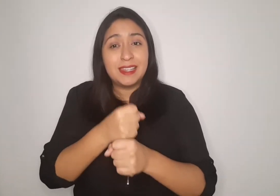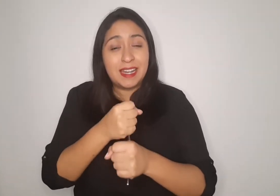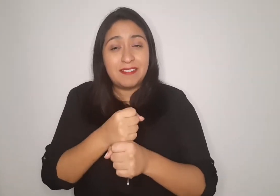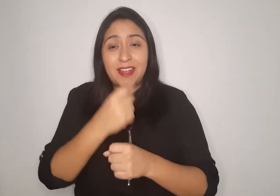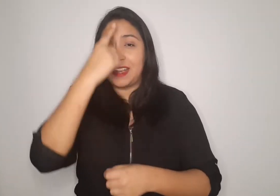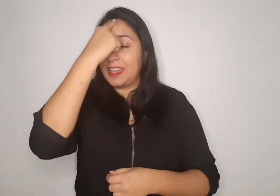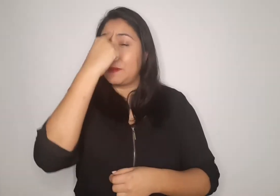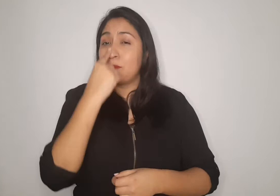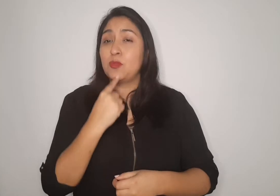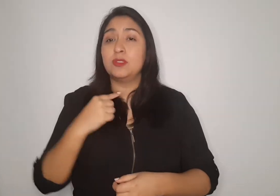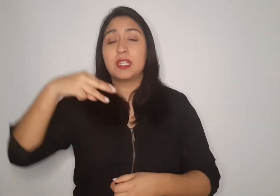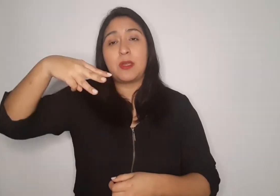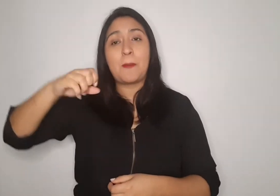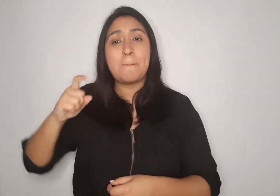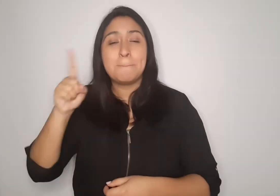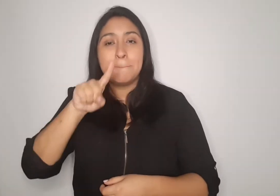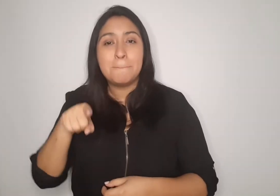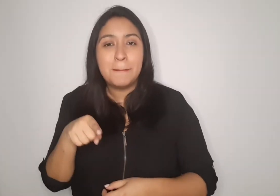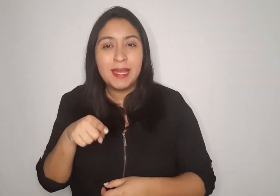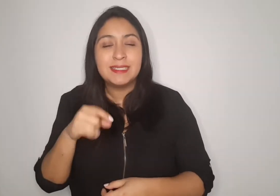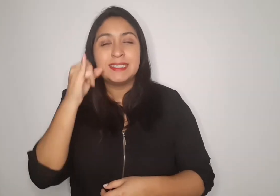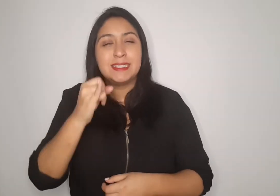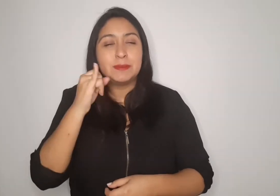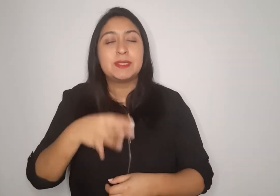de mitos y de ruidos que se escuchaban y